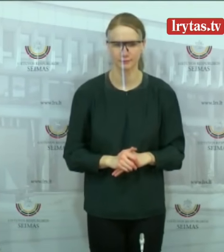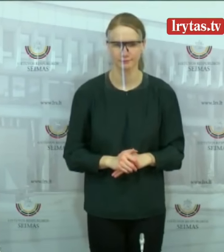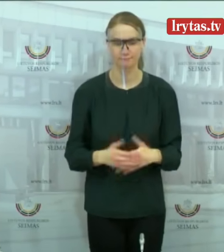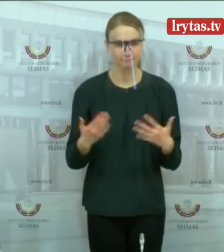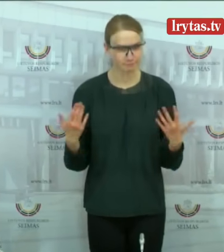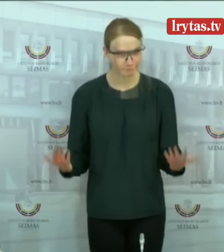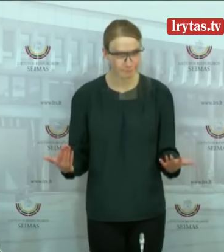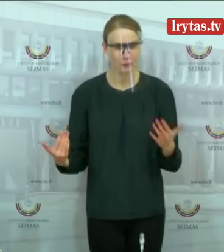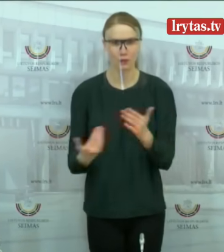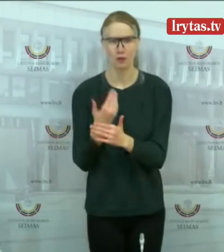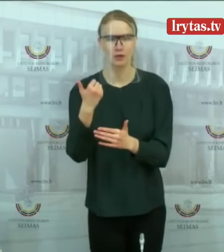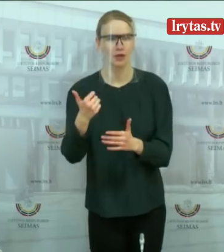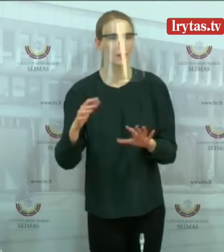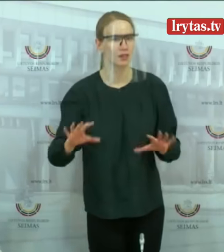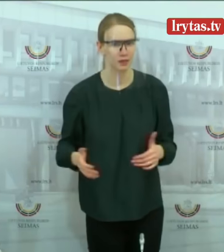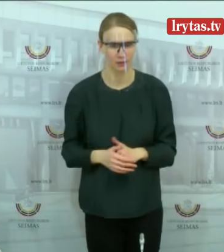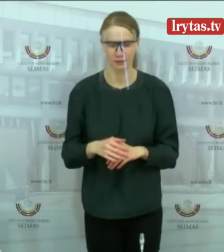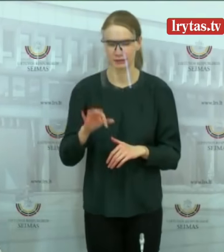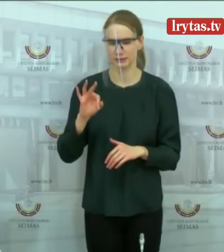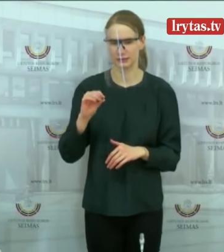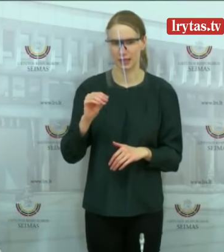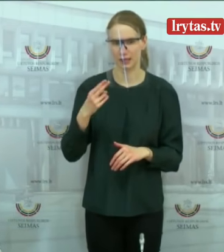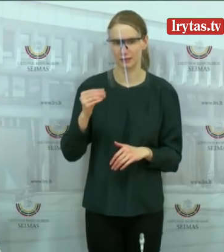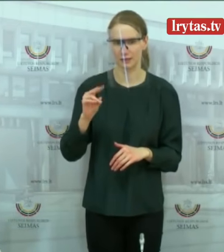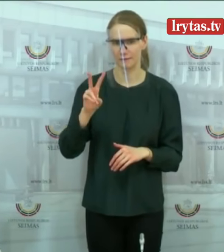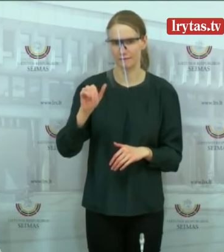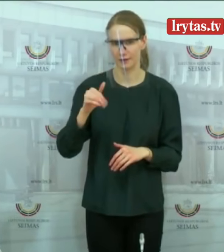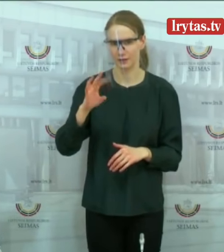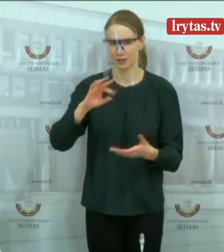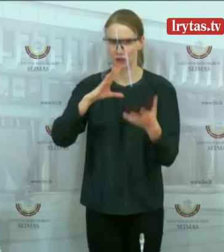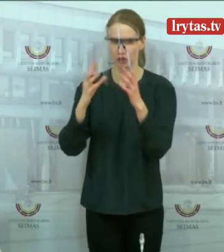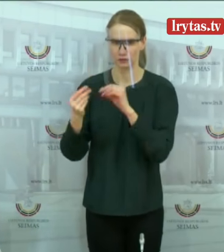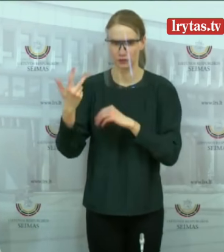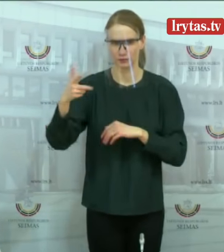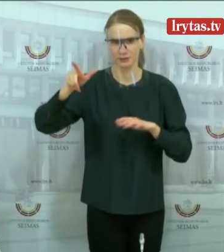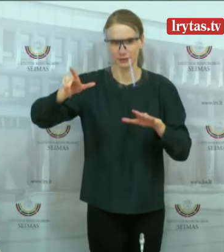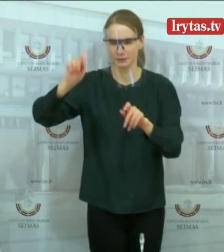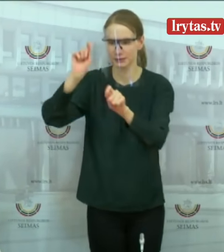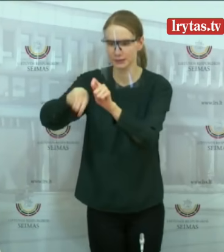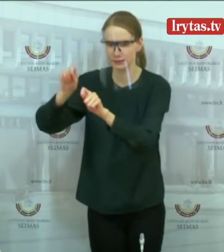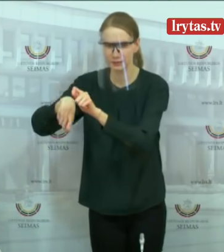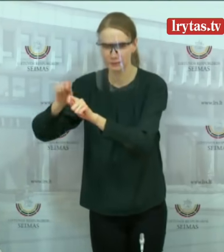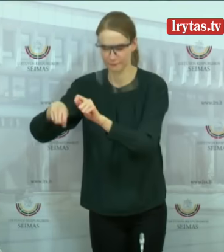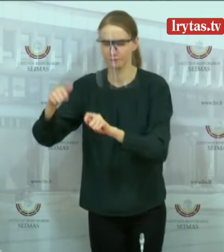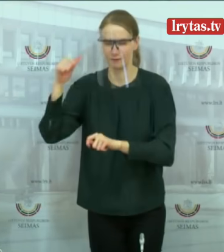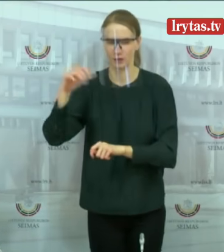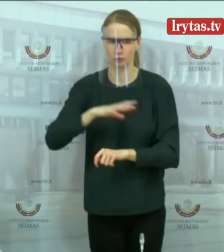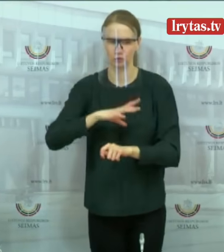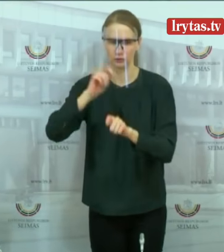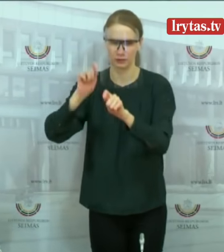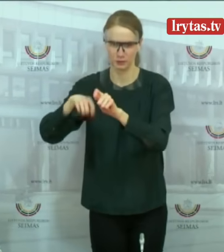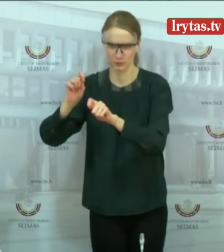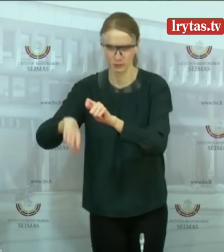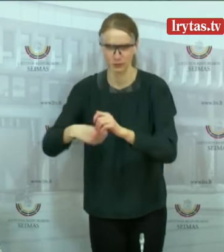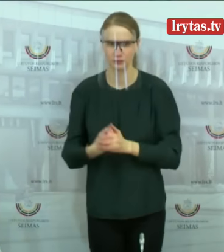Džiugi žinia yra ta, kad Senevitoje ištyrus 37 pacientus, vakar buvo atlikti tyrimai, tai